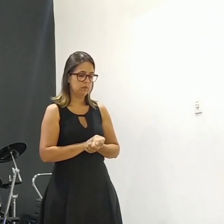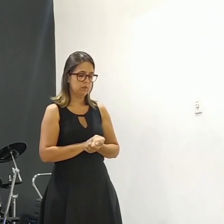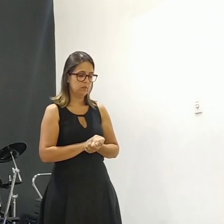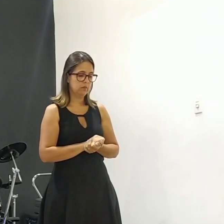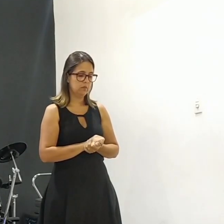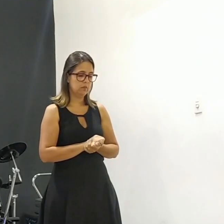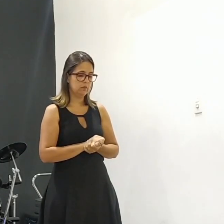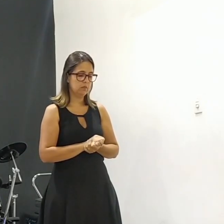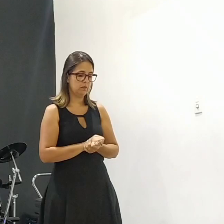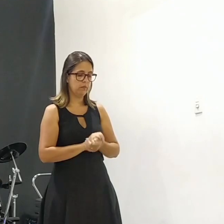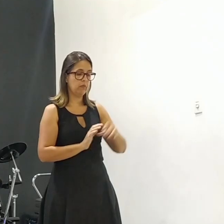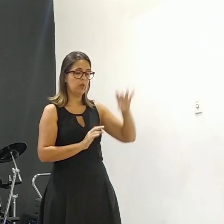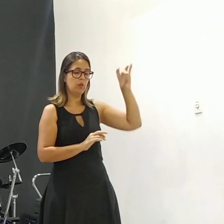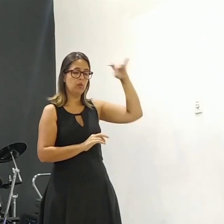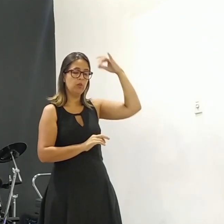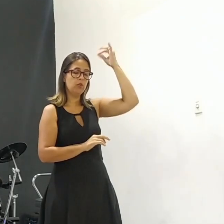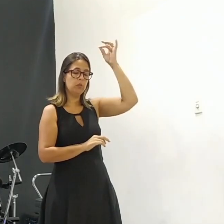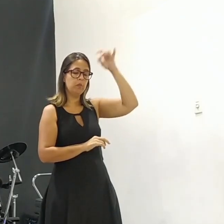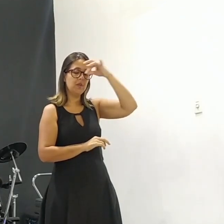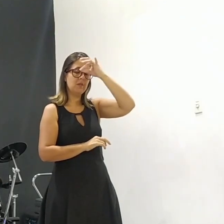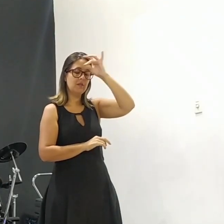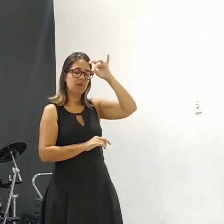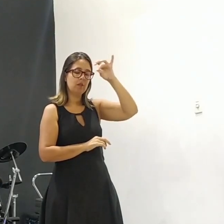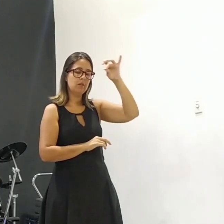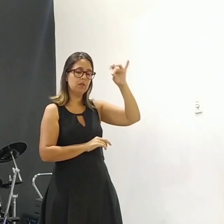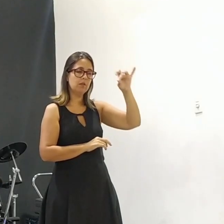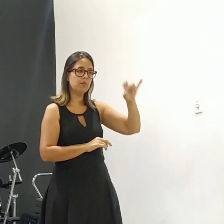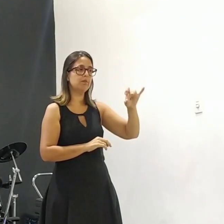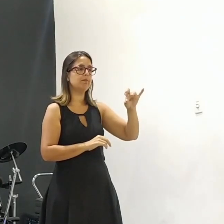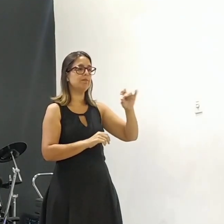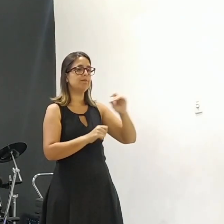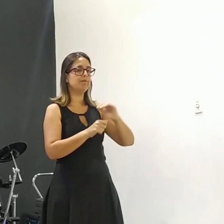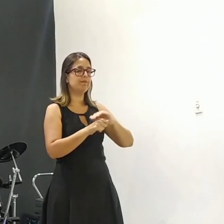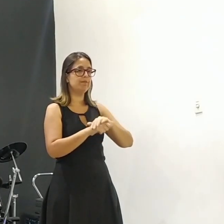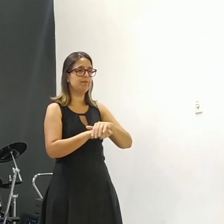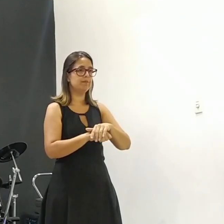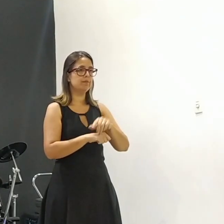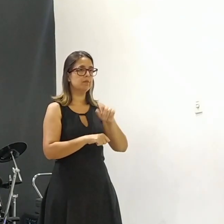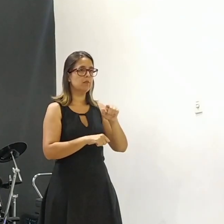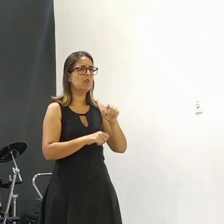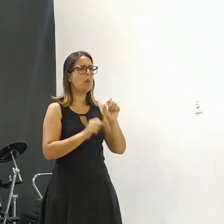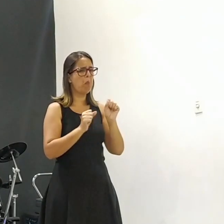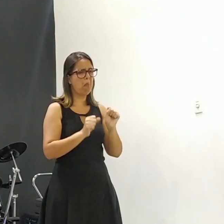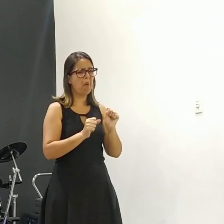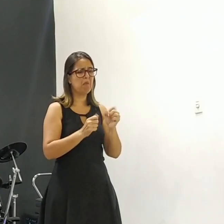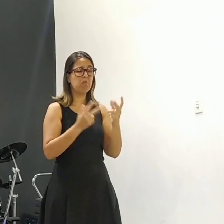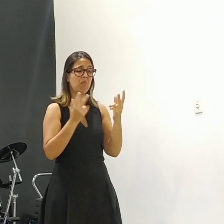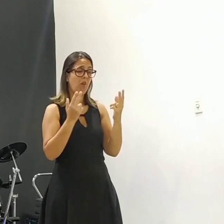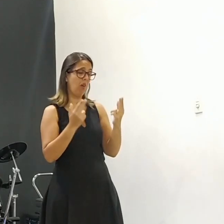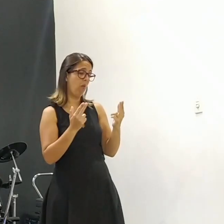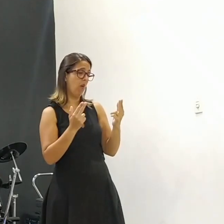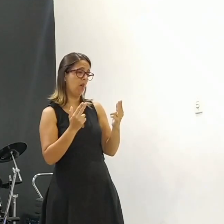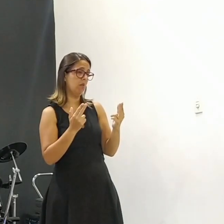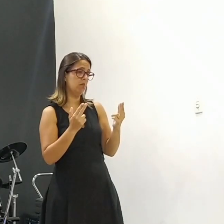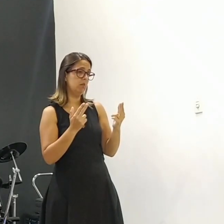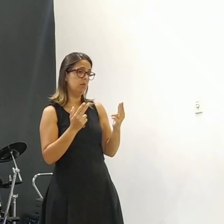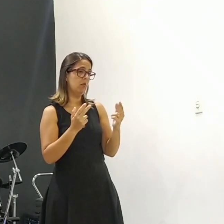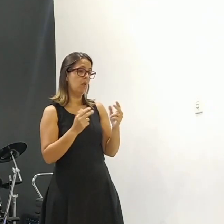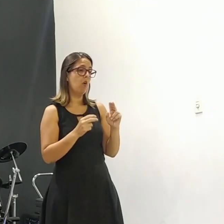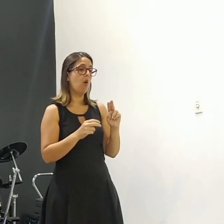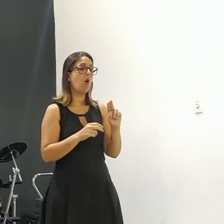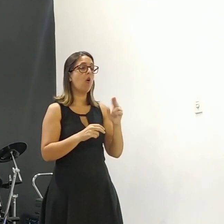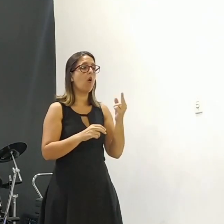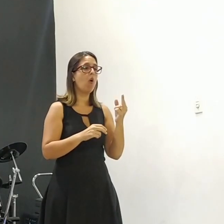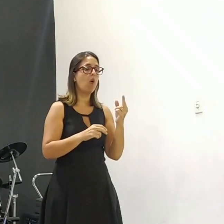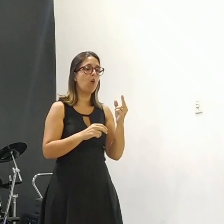O rio está passando aqui nessa noite. Glória a Deus. Você pode ficar do jeito que você está, ou você pode